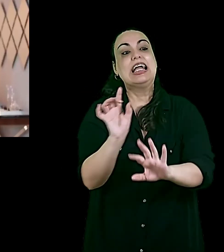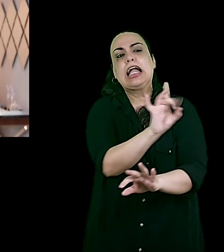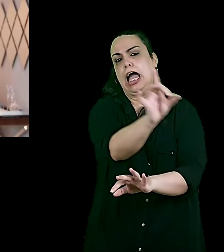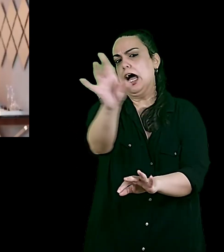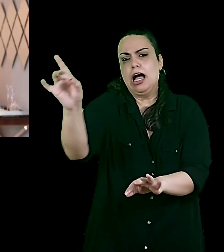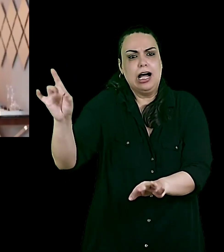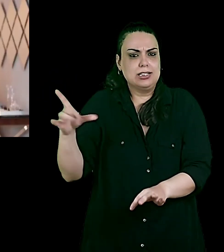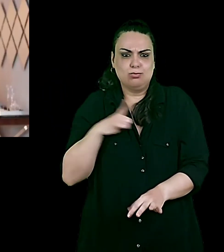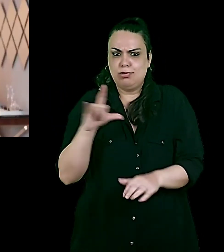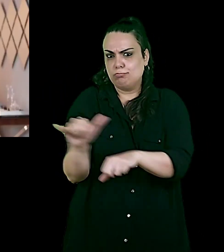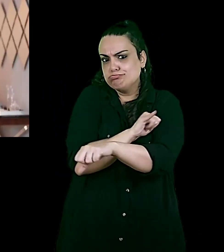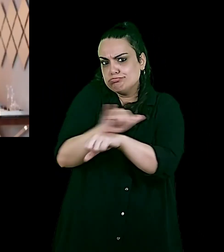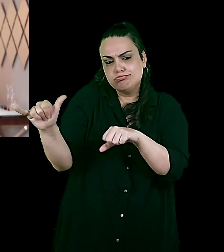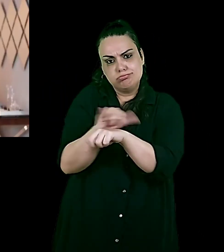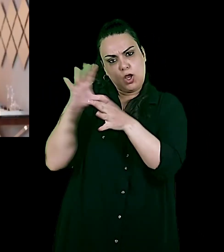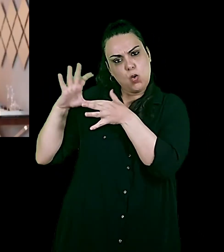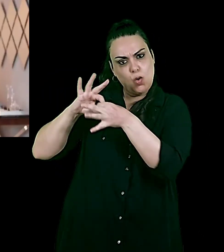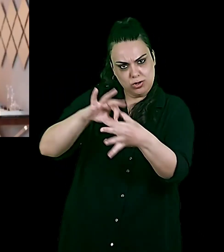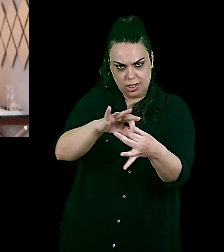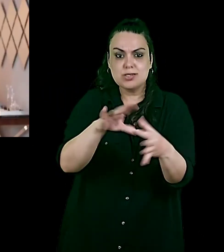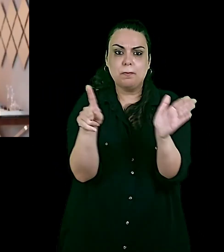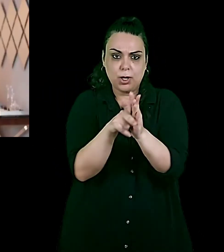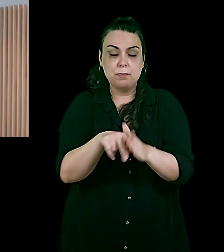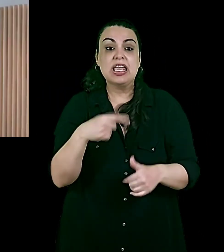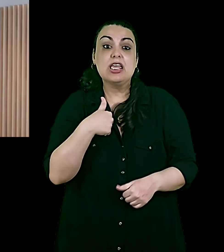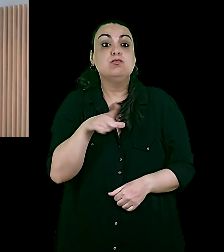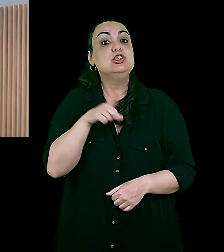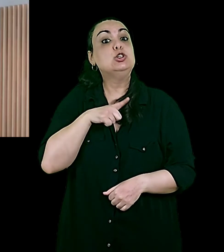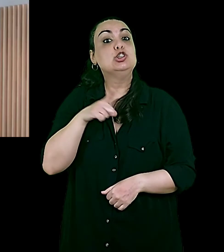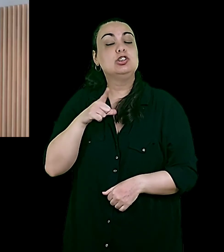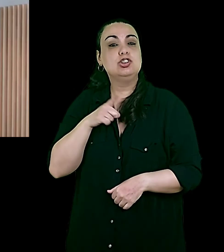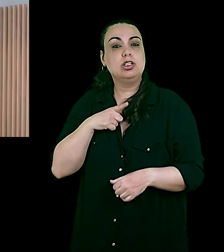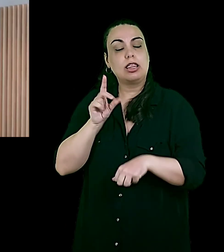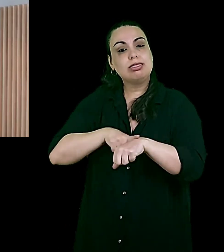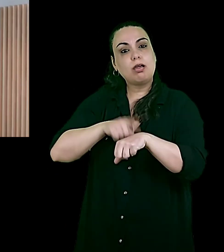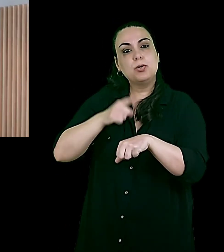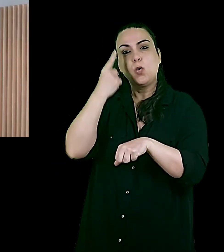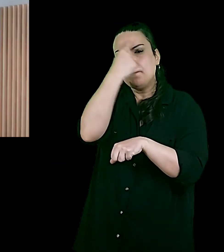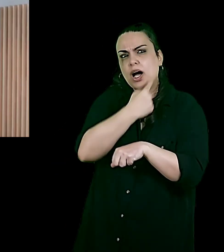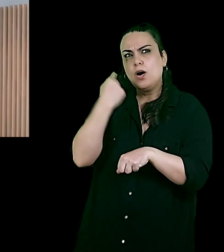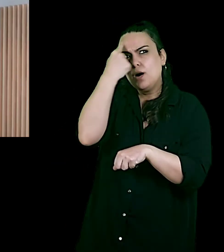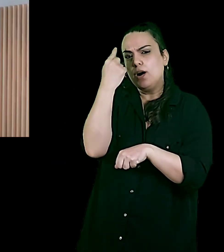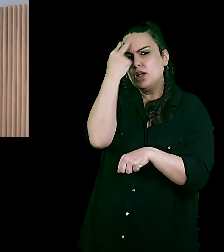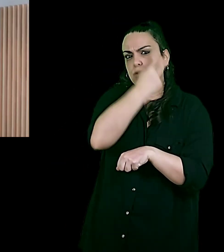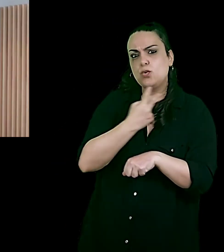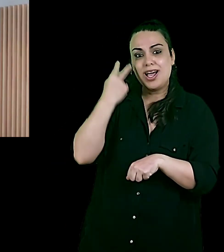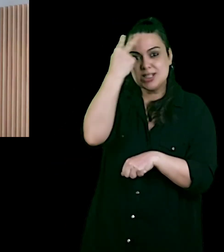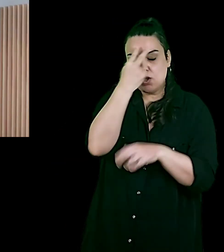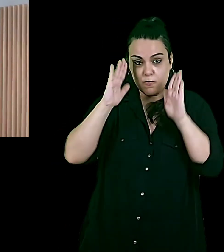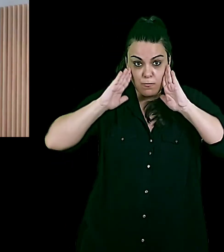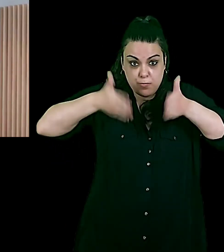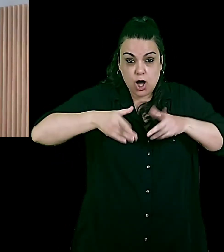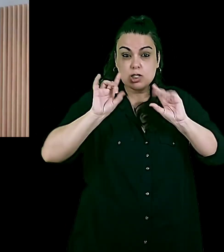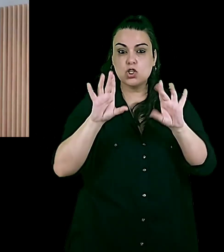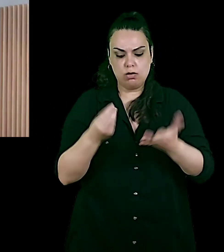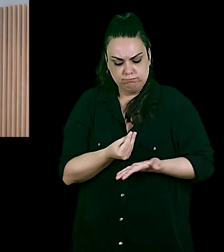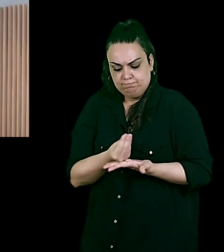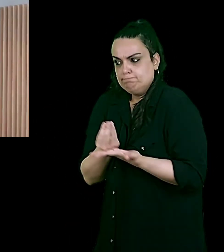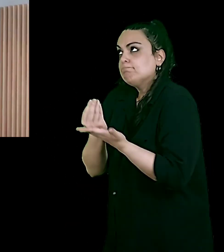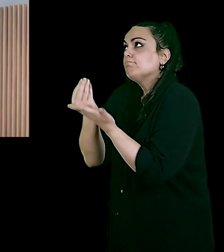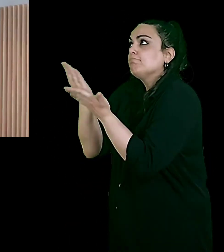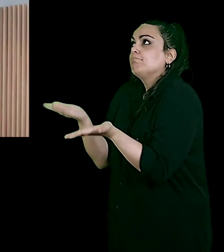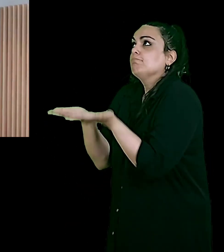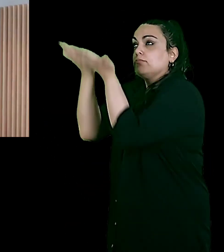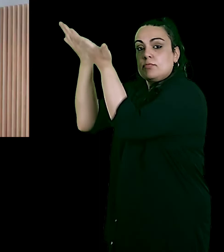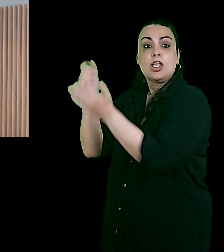é o que eu disse, cada um vai se adequar dentro da sua realidade. Eu, por exemplo, dispunha de um tempo de 1 a 2 horas ali, especificamente consagratório